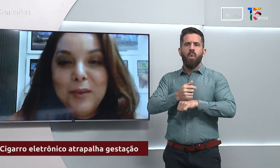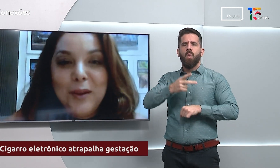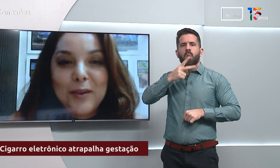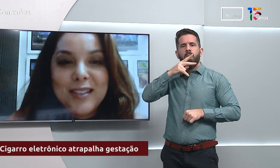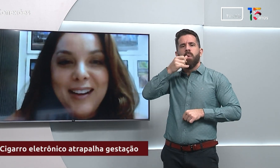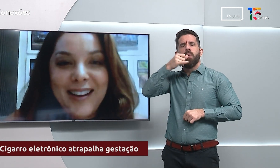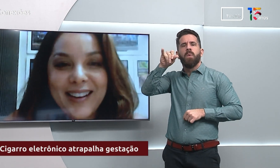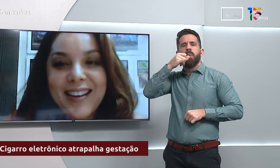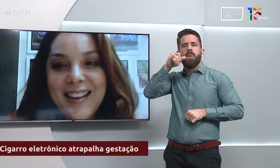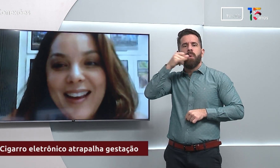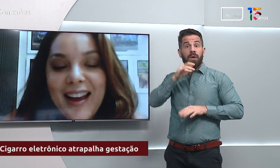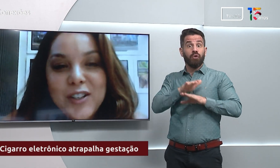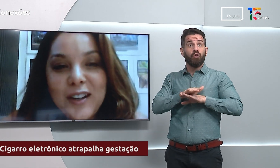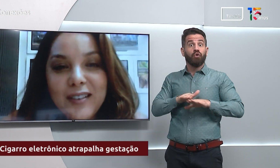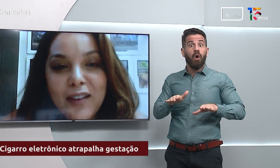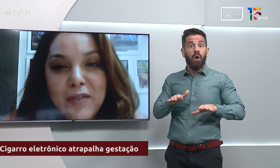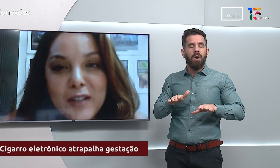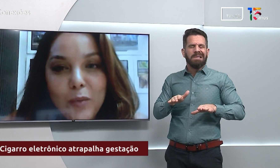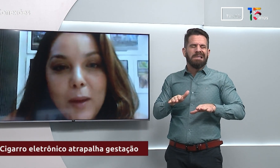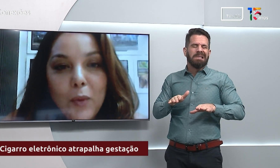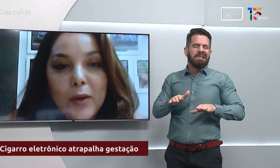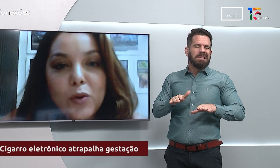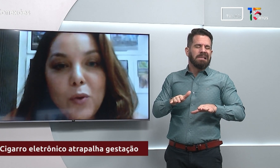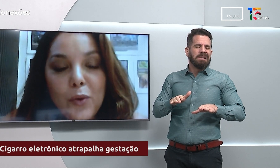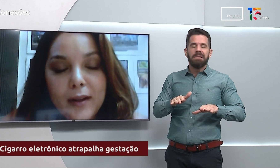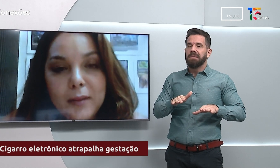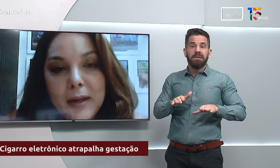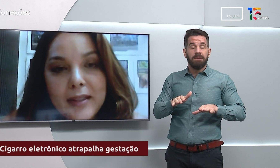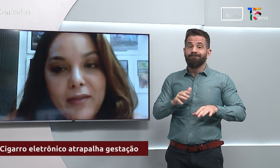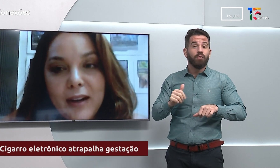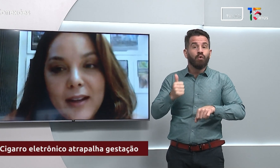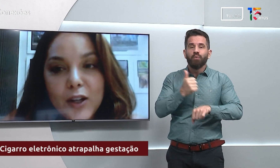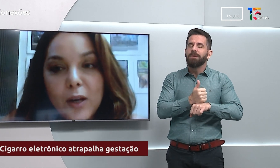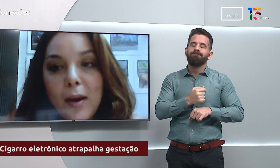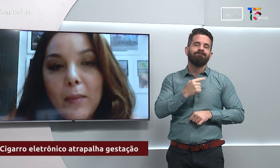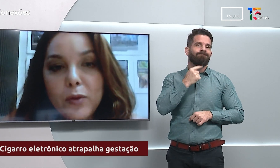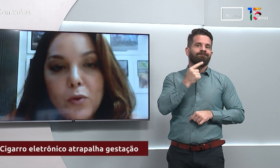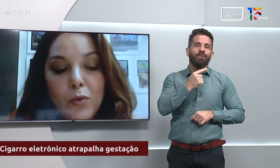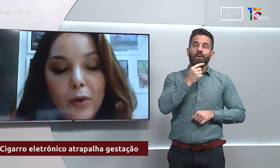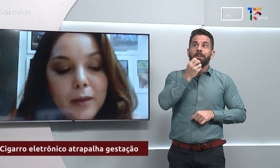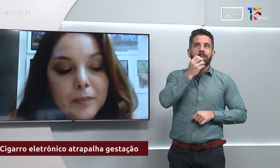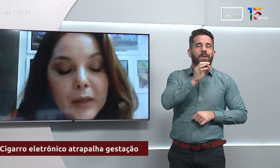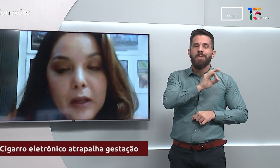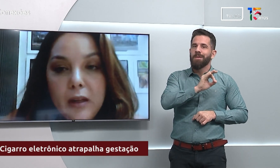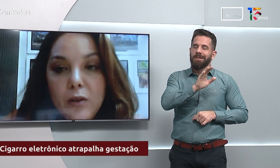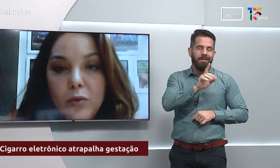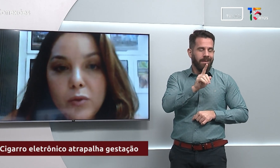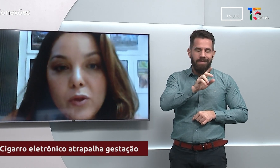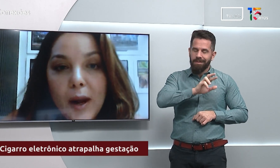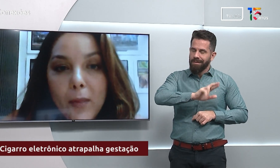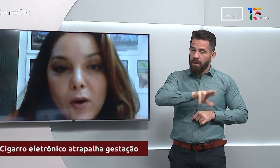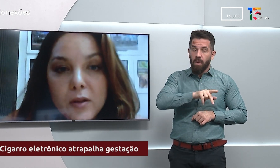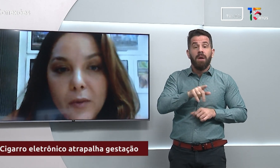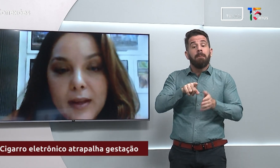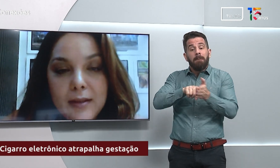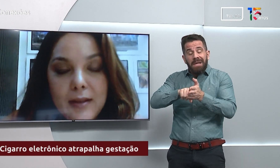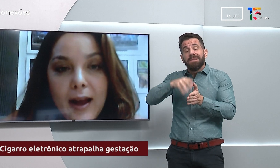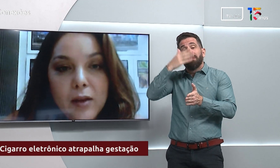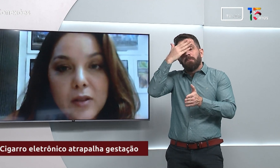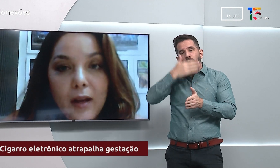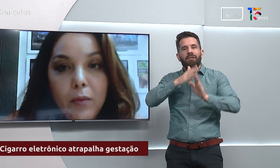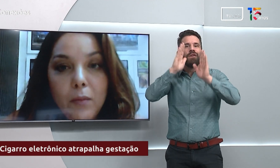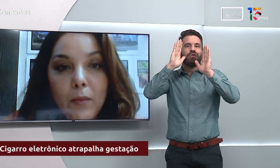da Mulher, antigo materno infantil, e eu tive algumas gestantes que falaram, que eu perguntei, você fuma,